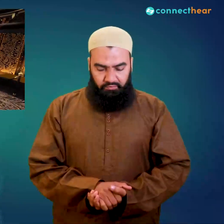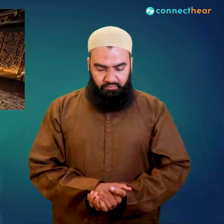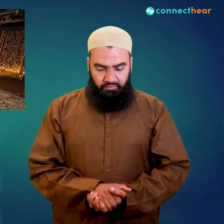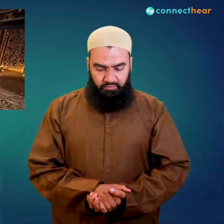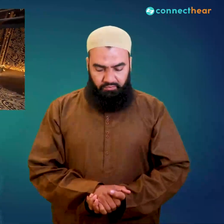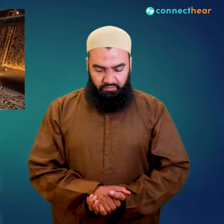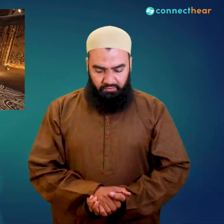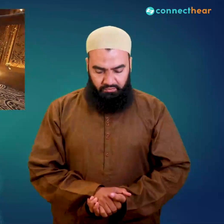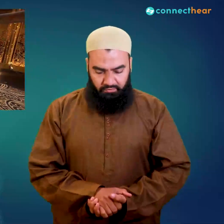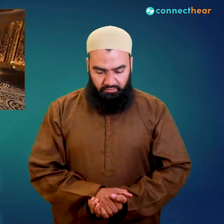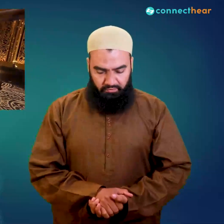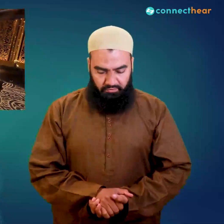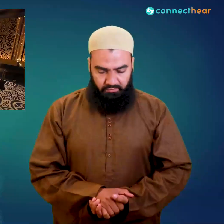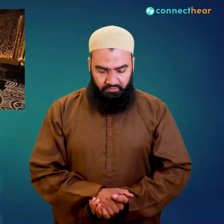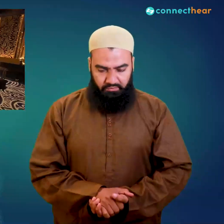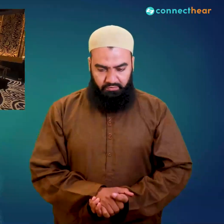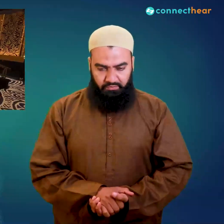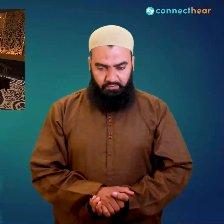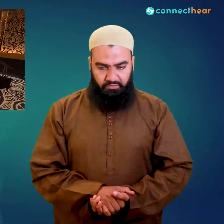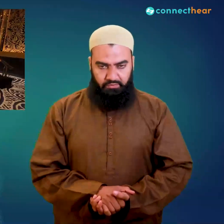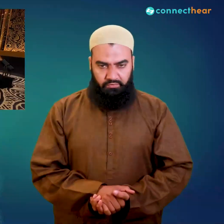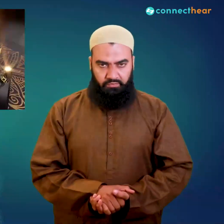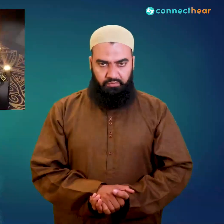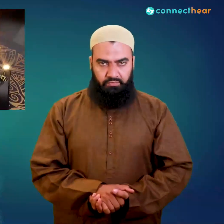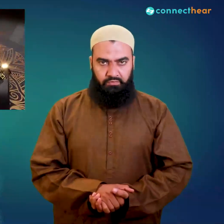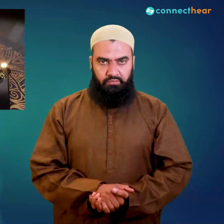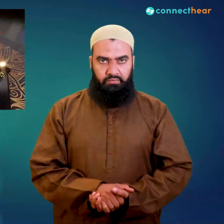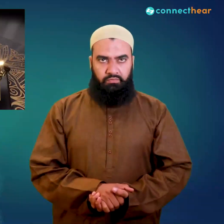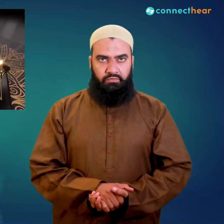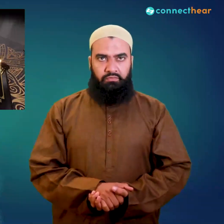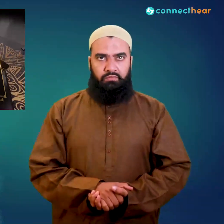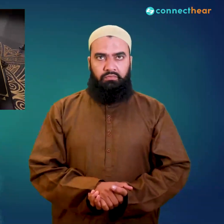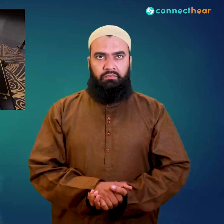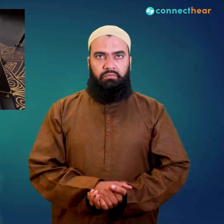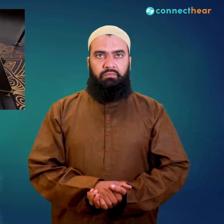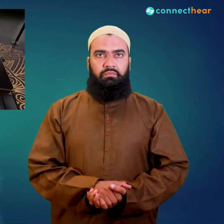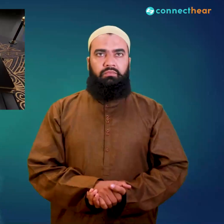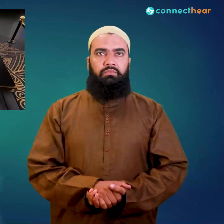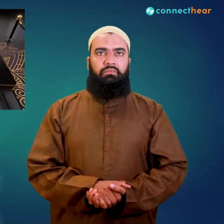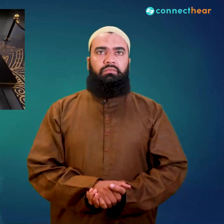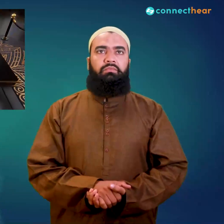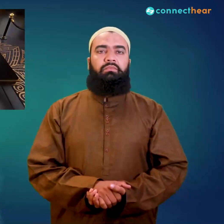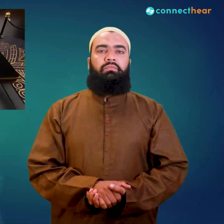القرآن ام على قلوب